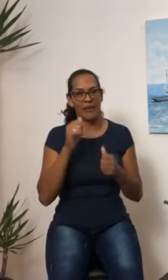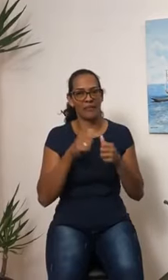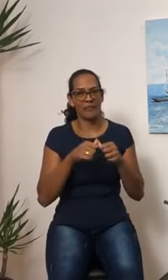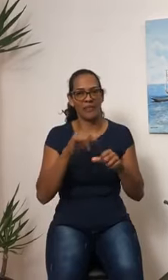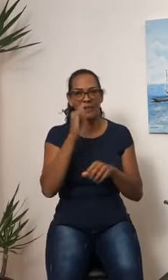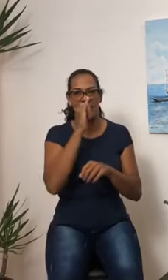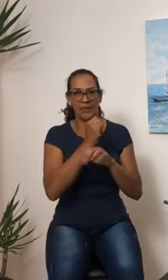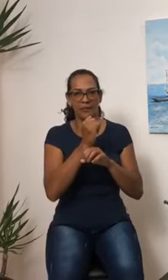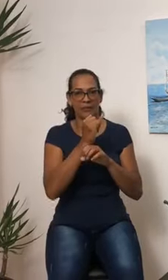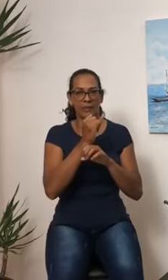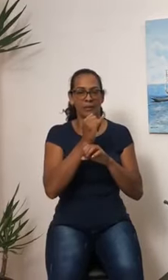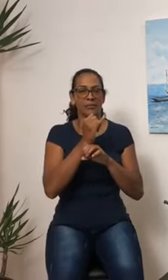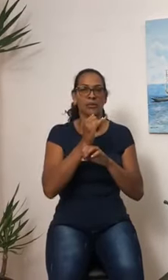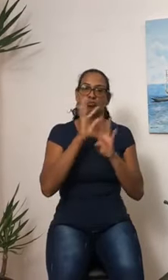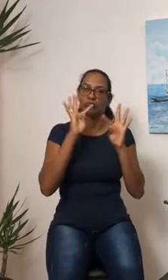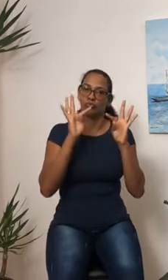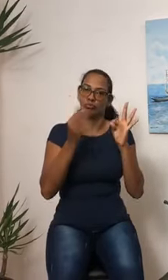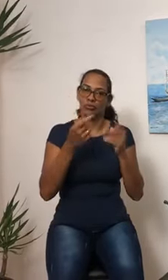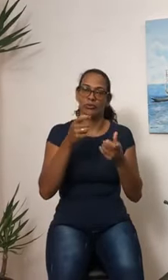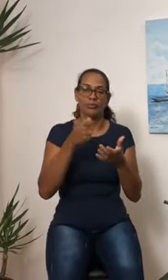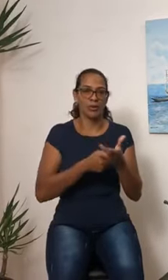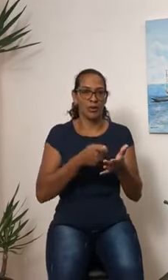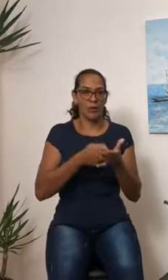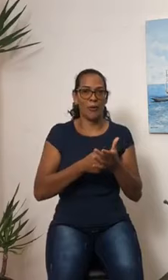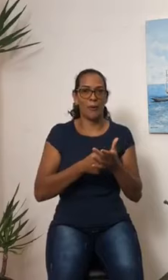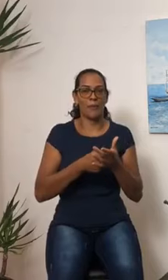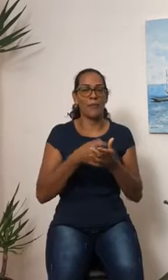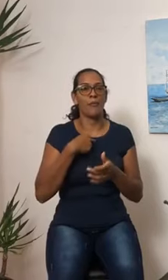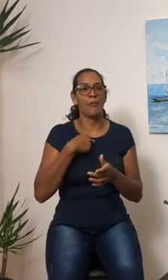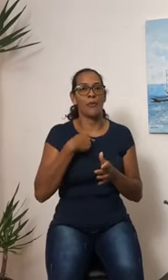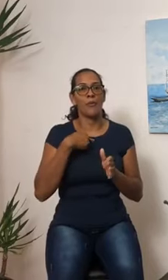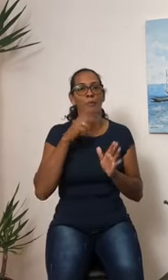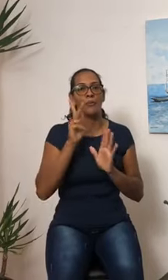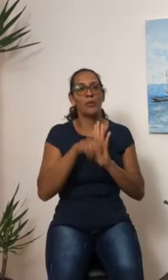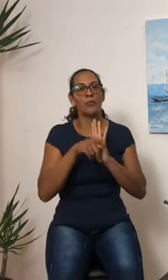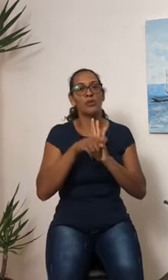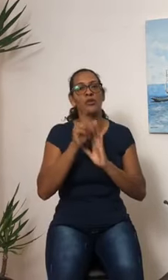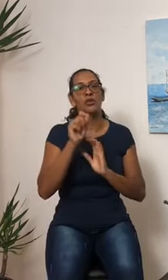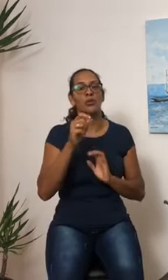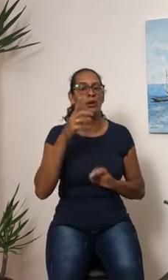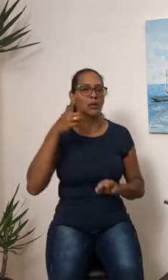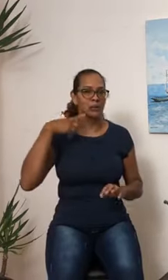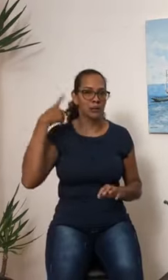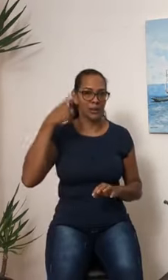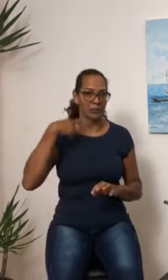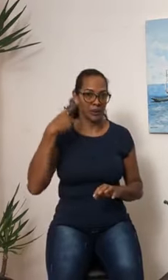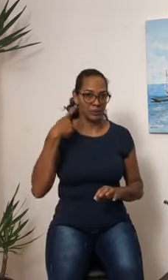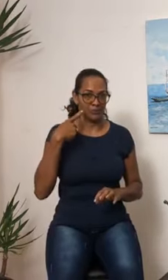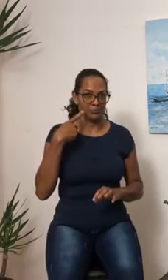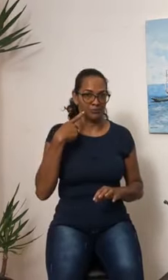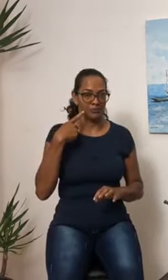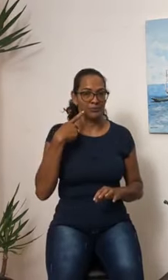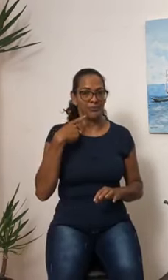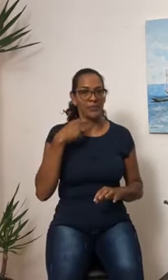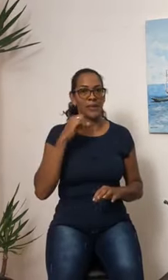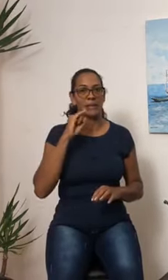todos depois me cobram, qual é o meu projeto político? É ser candidato a deputado. Agora, se tiver